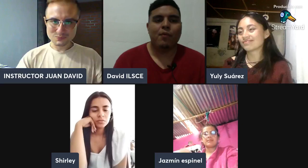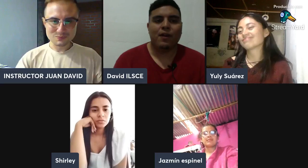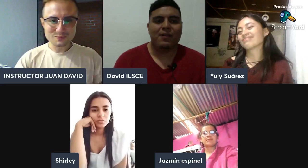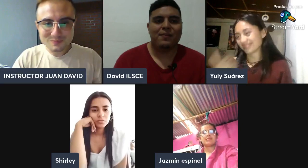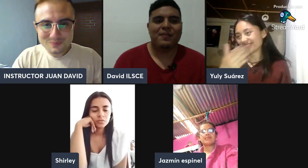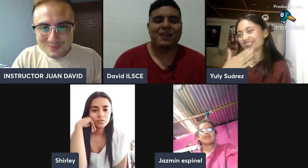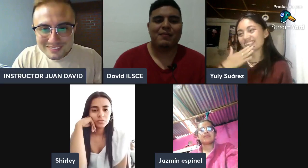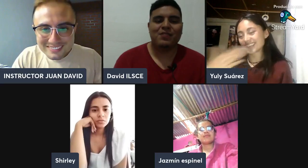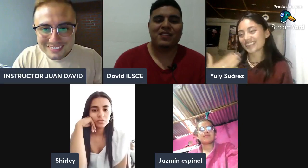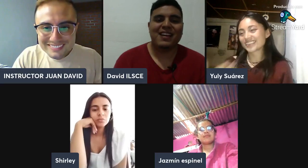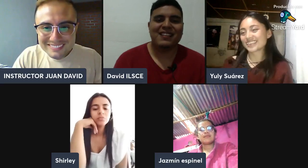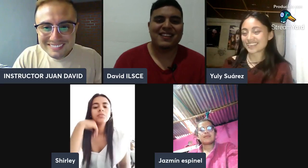Bueno, muchas gracias.